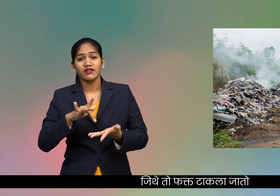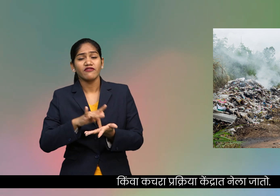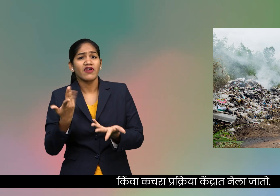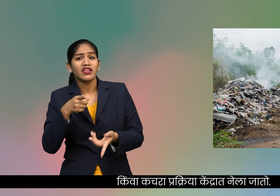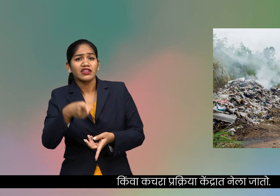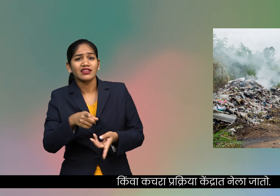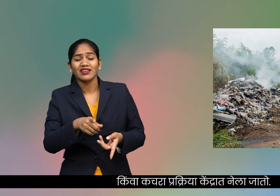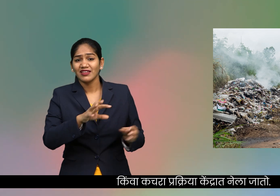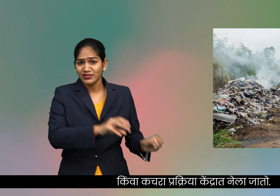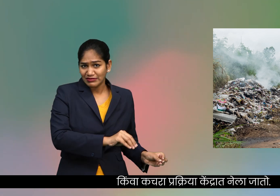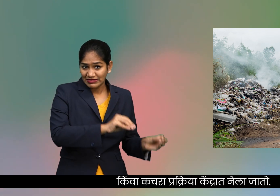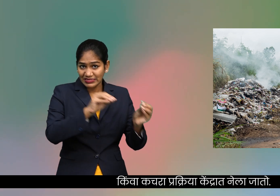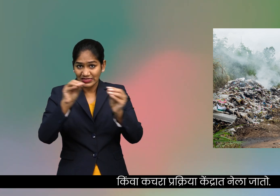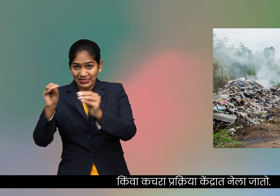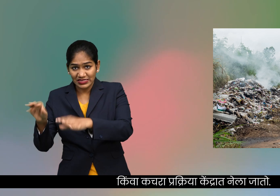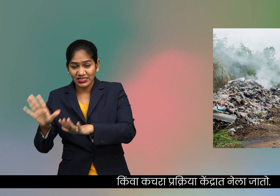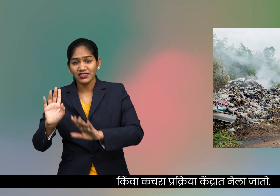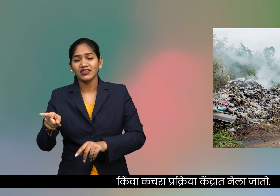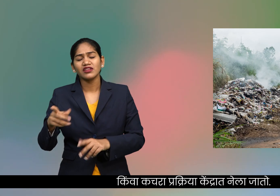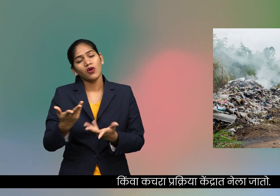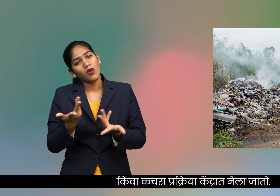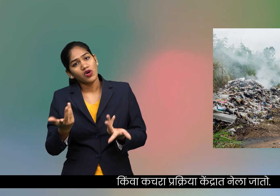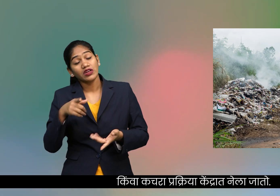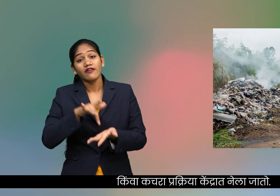किंवा कचरा प्रक्रिया केंद्रात नेला जातो.